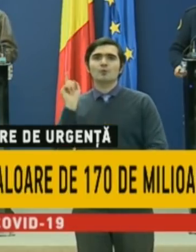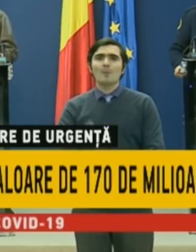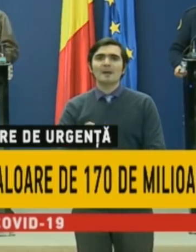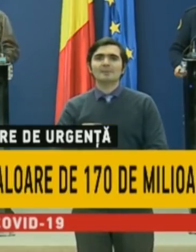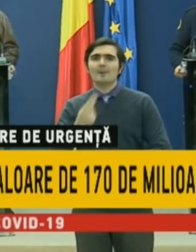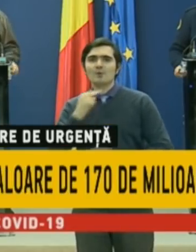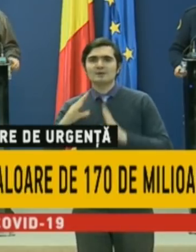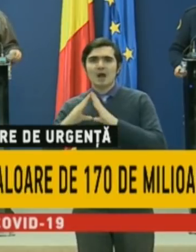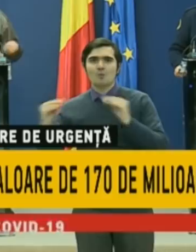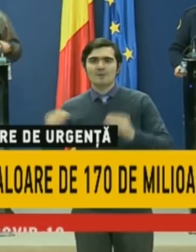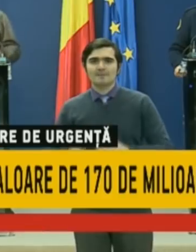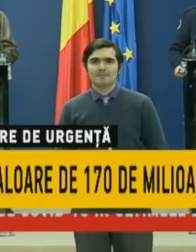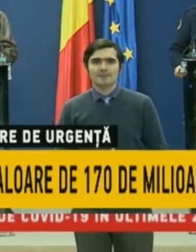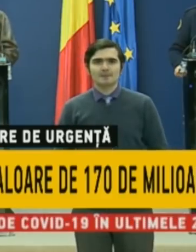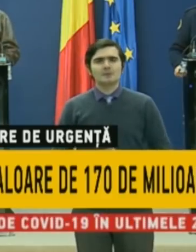Române.